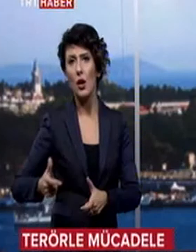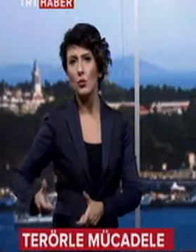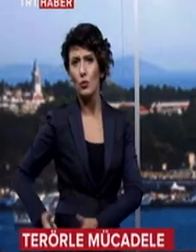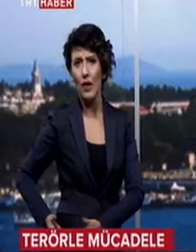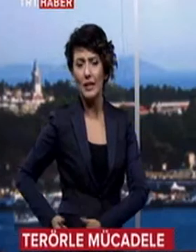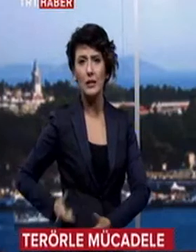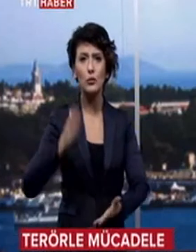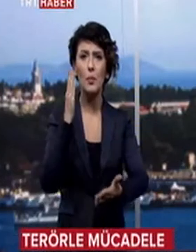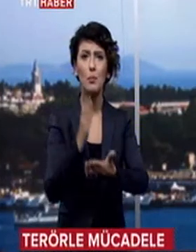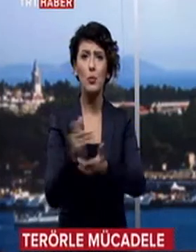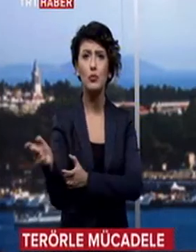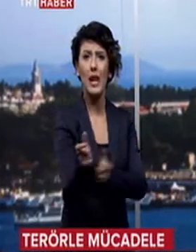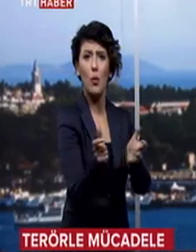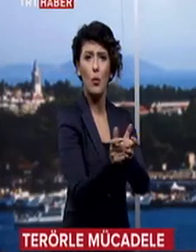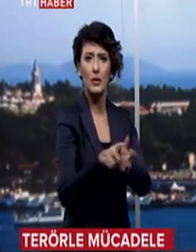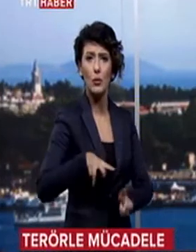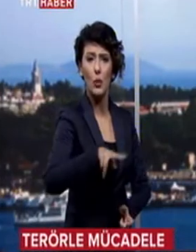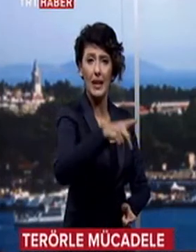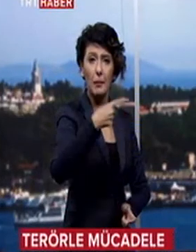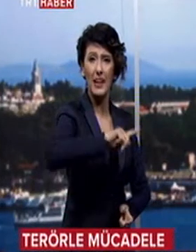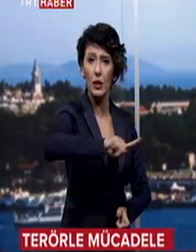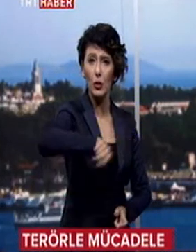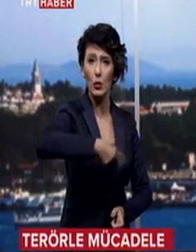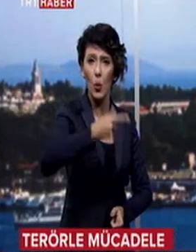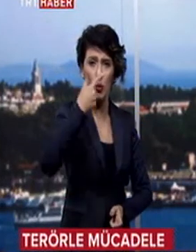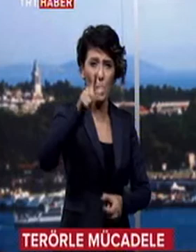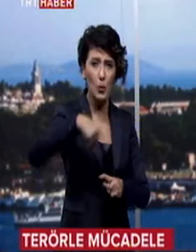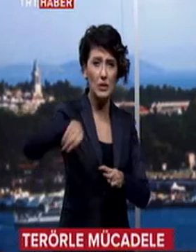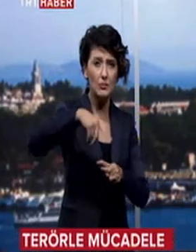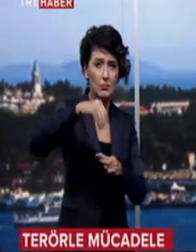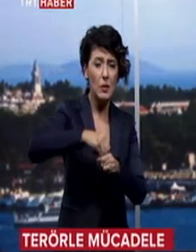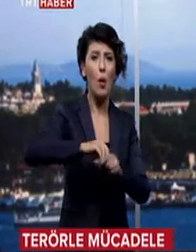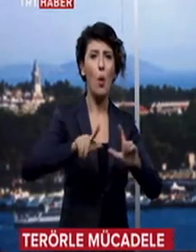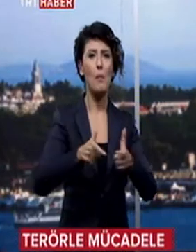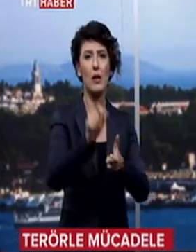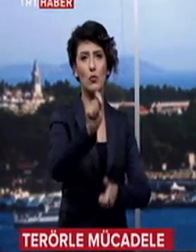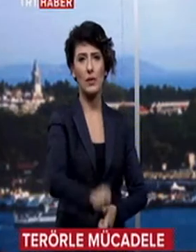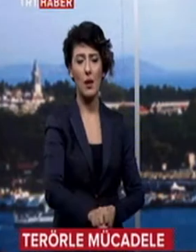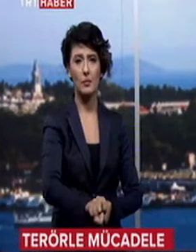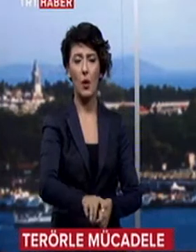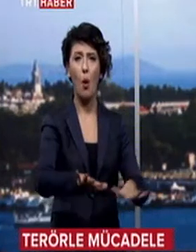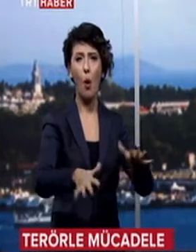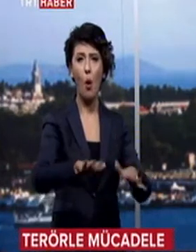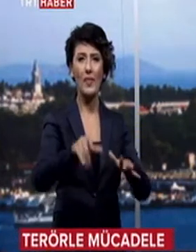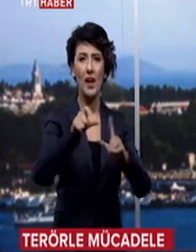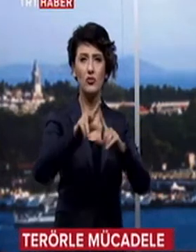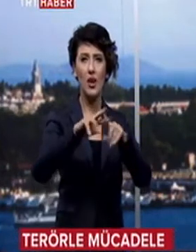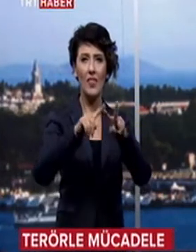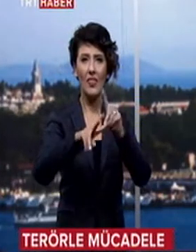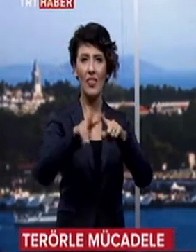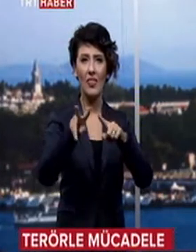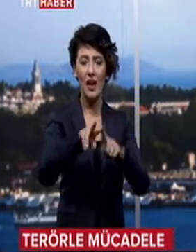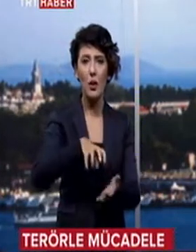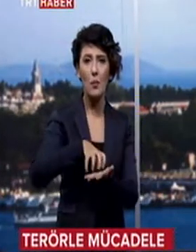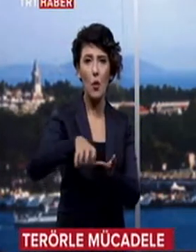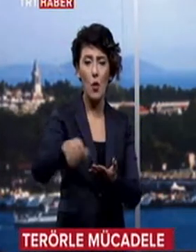Güvenlik güçleri bölücü terör örgütüne yönelik Bingöl kırsalında operasyon düzenledi. Orta Çanak